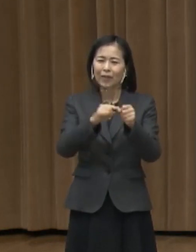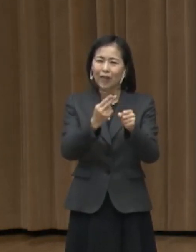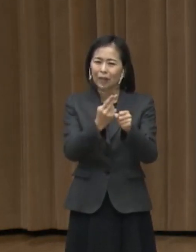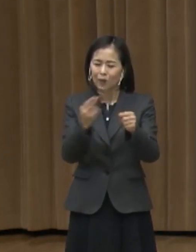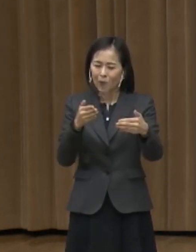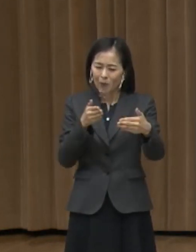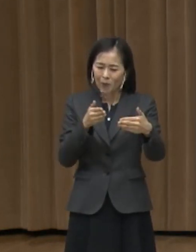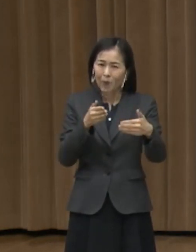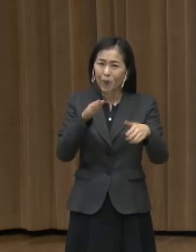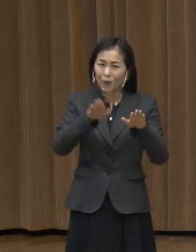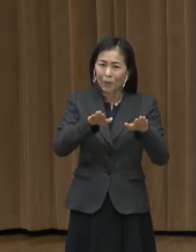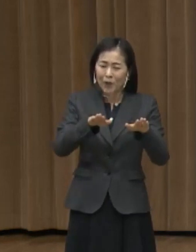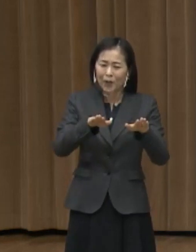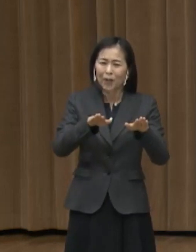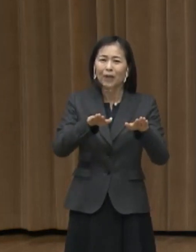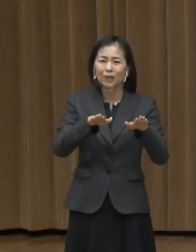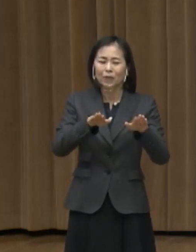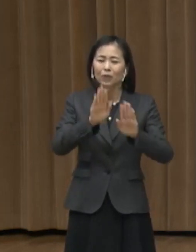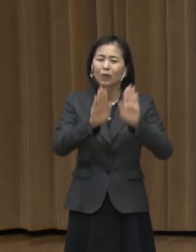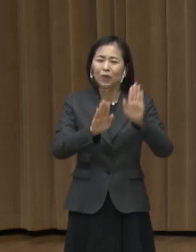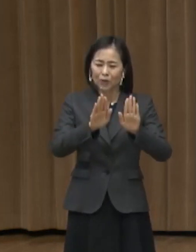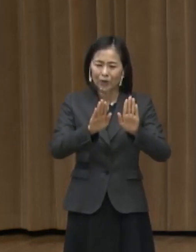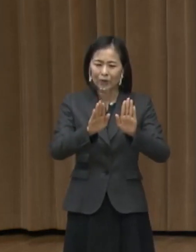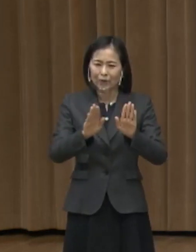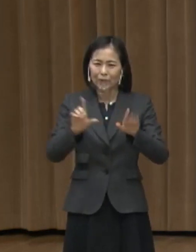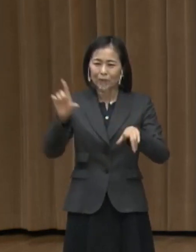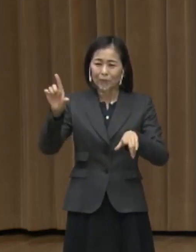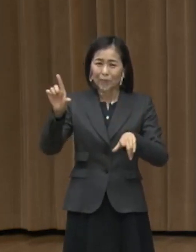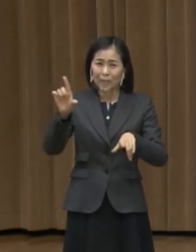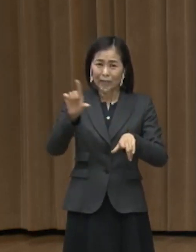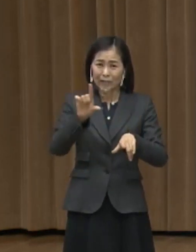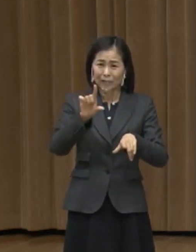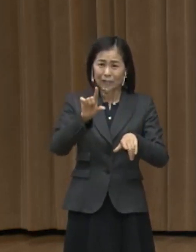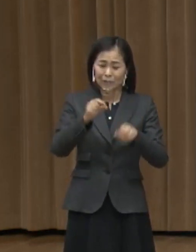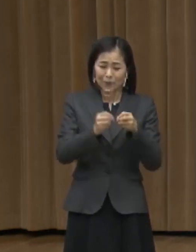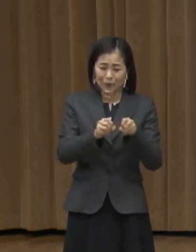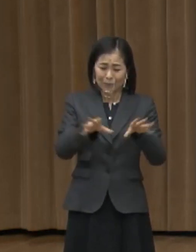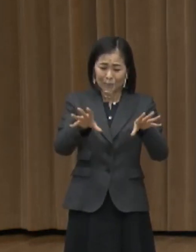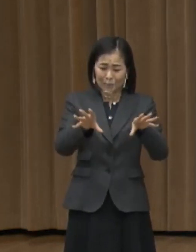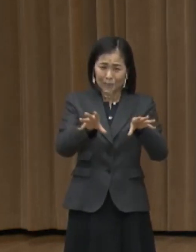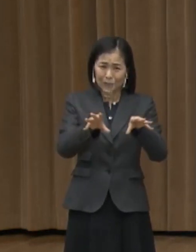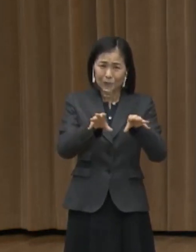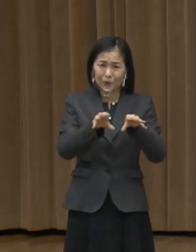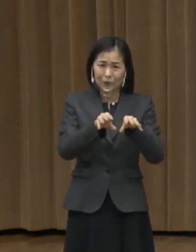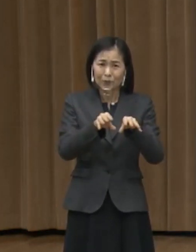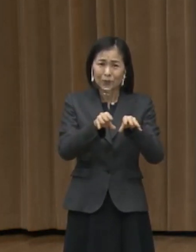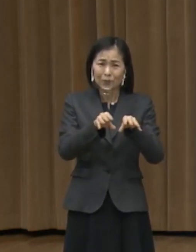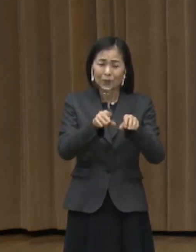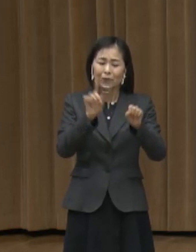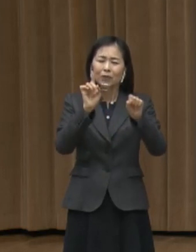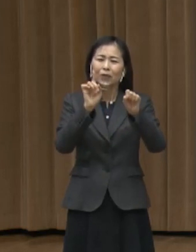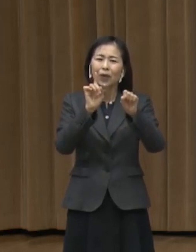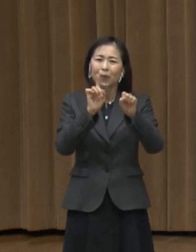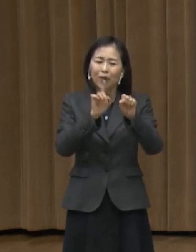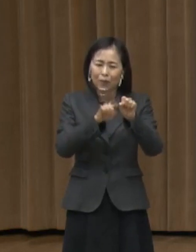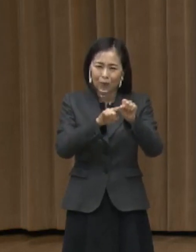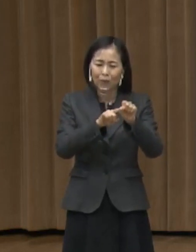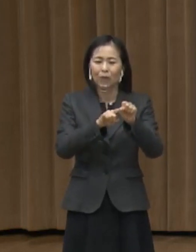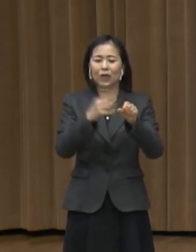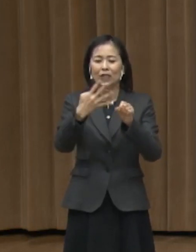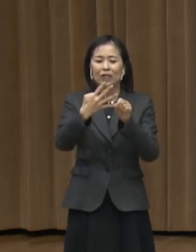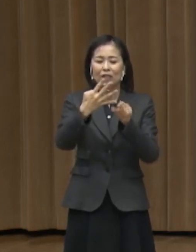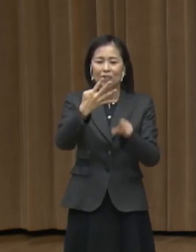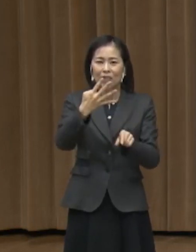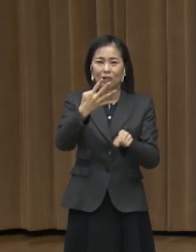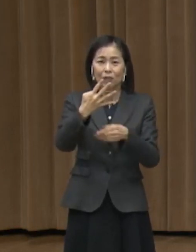束に一歩ずつ向き合えるような体制を作るための一歩を、まずはこの4月から踏